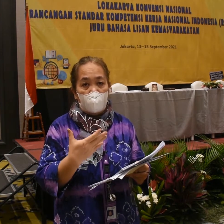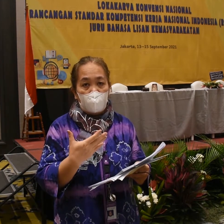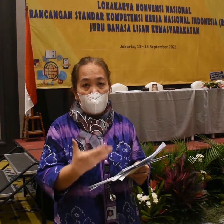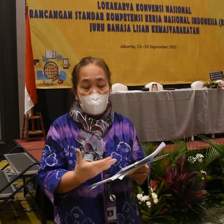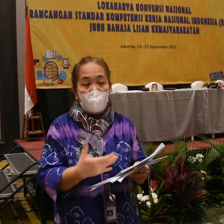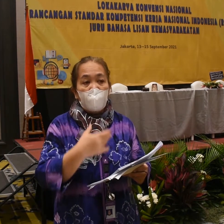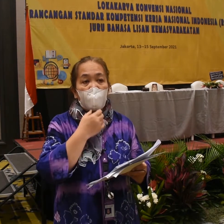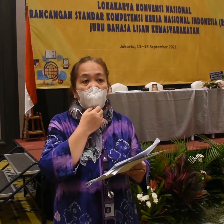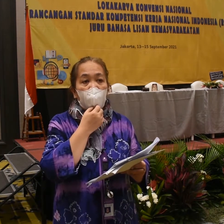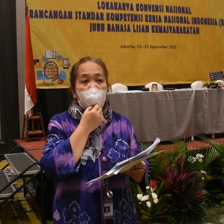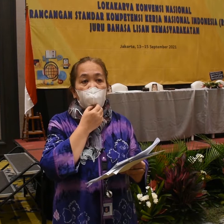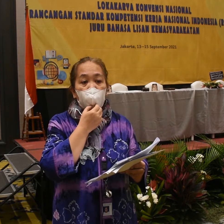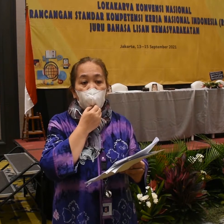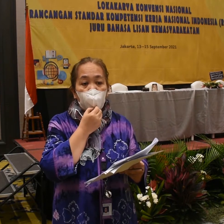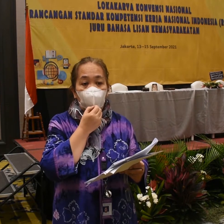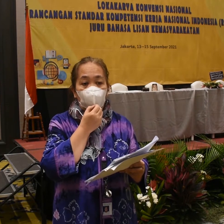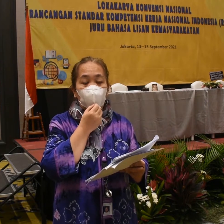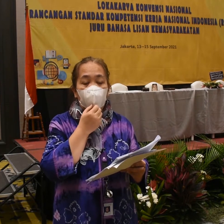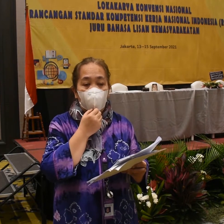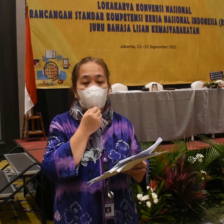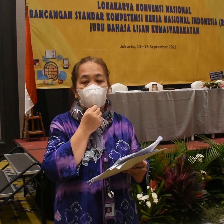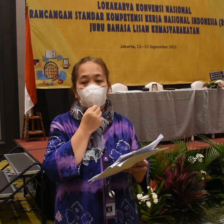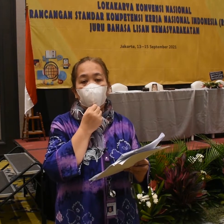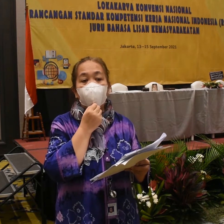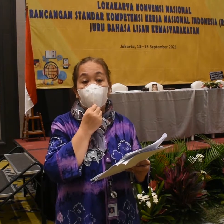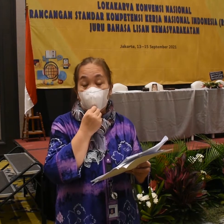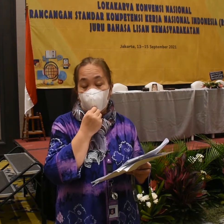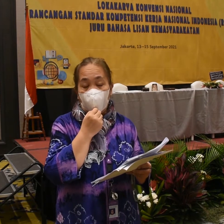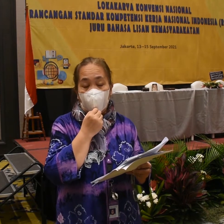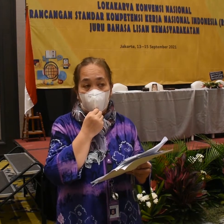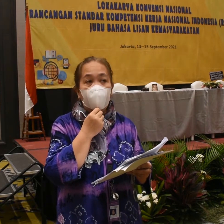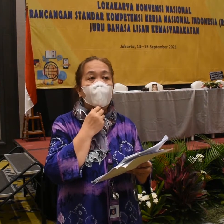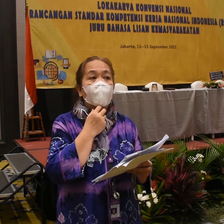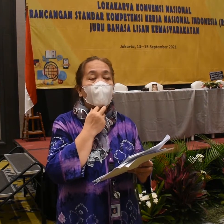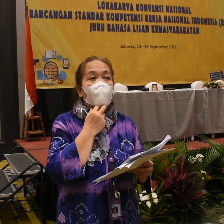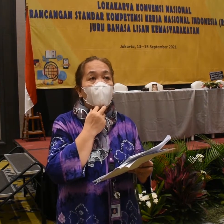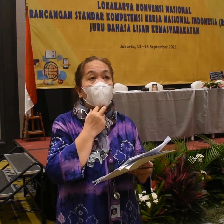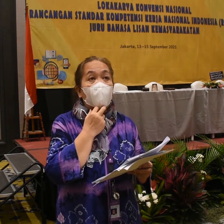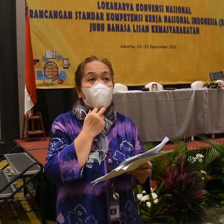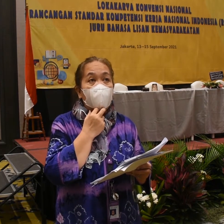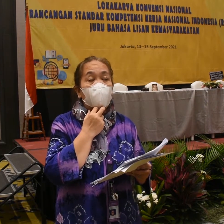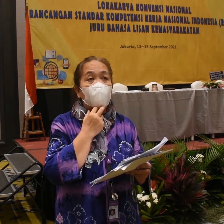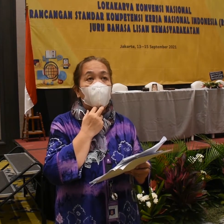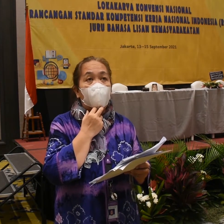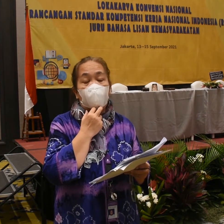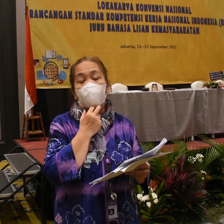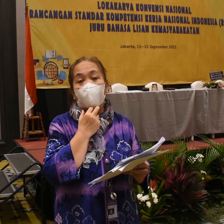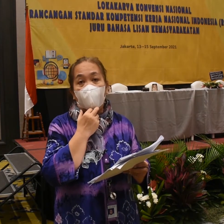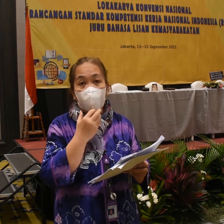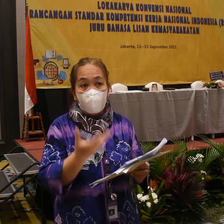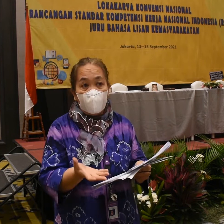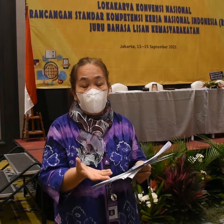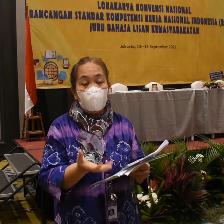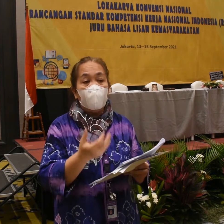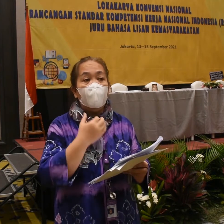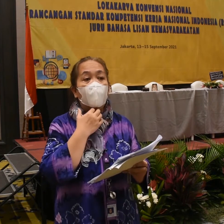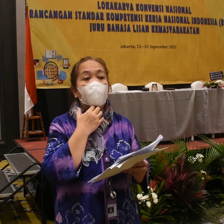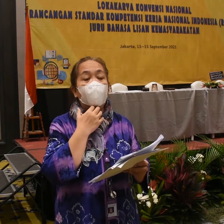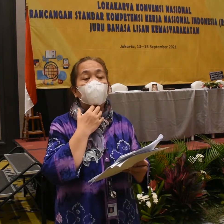itu disusun sudah bersama-sama ya oleh para pakarnya, oleh